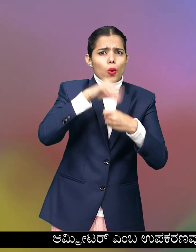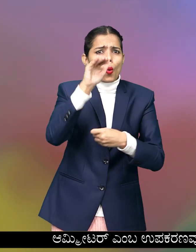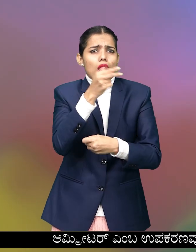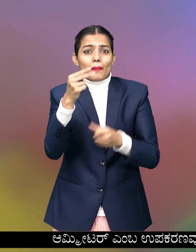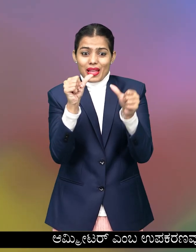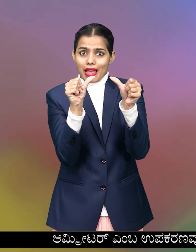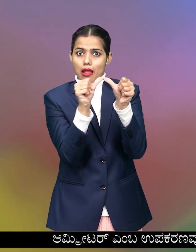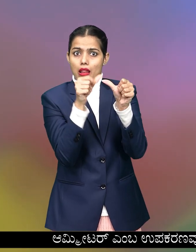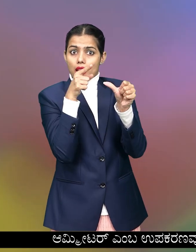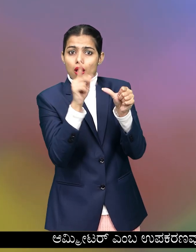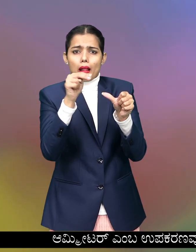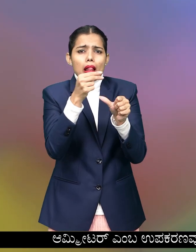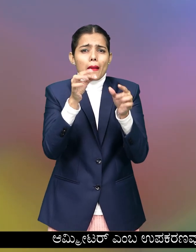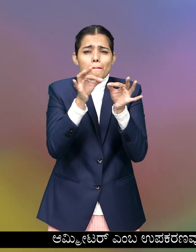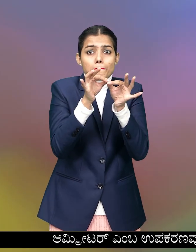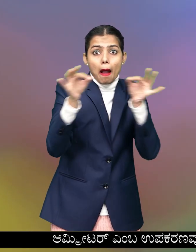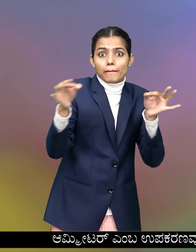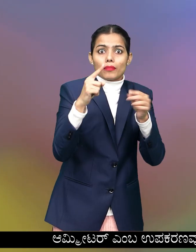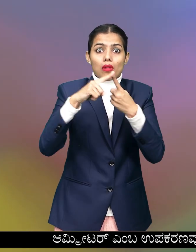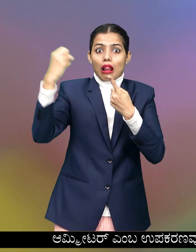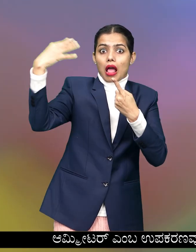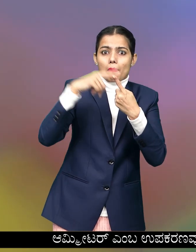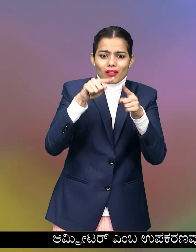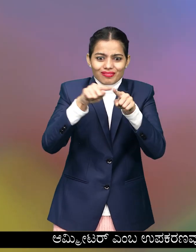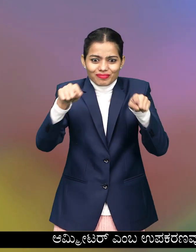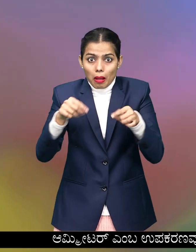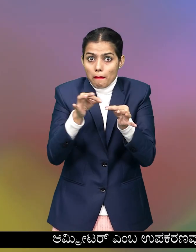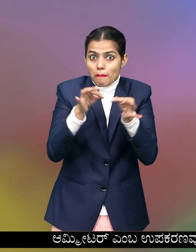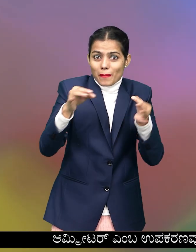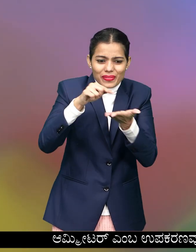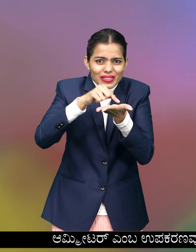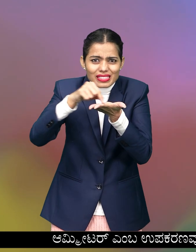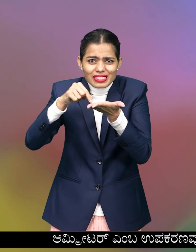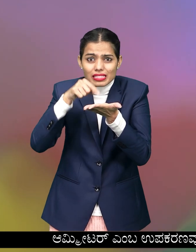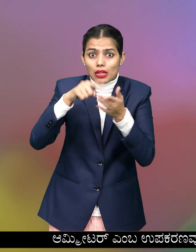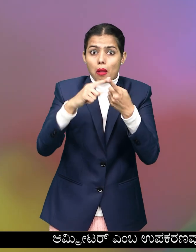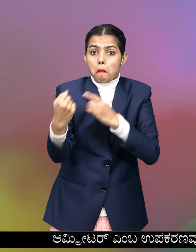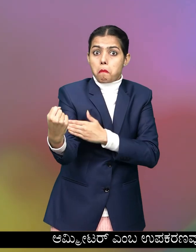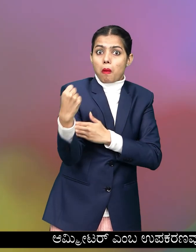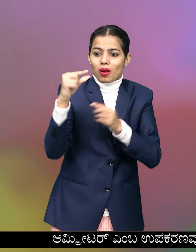ಅಮೀಟರ್ ಎಂಬ ಉಪಕರಣವು ಸರ್ಕ್ಯೂಟ್ನಲ್ಲಿ ವಿದ್ಯುತ್ ಪ್ರವಾಹವನ್ನು ಅಳೆಯುತ್ತದೆ.